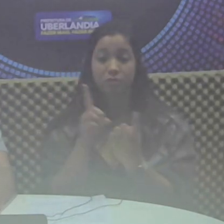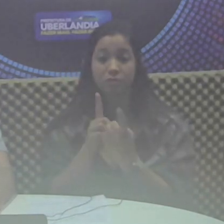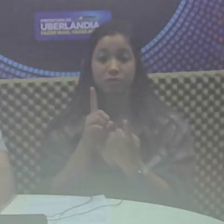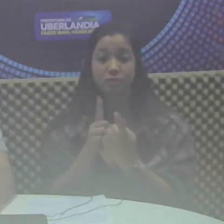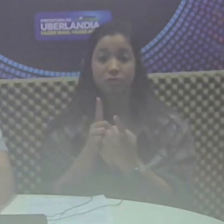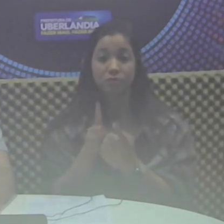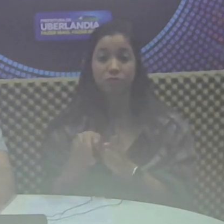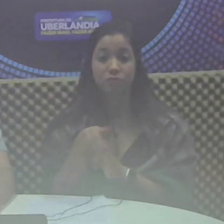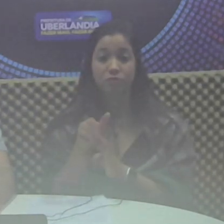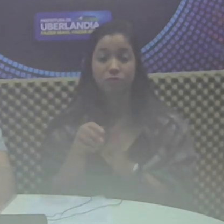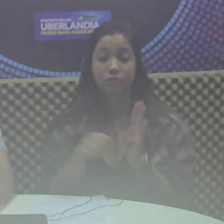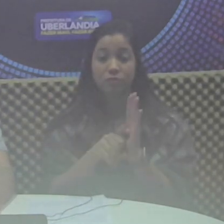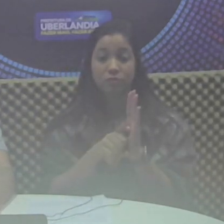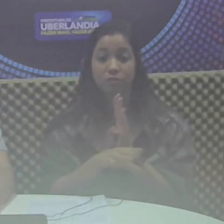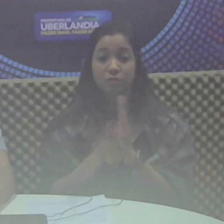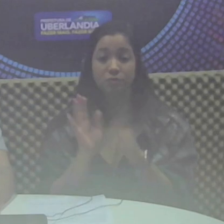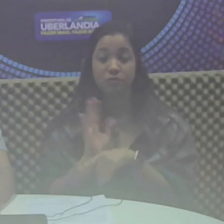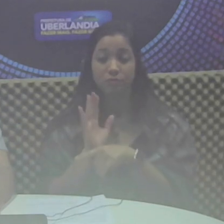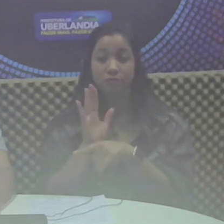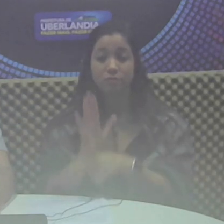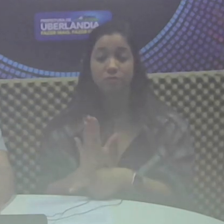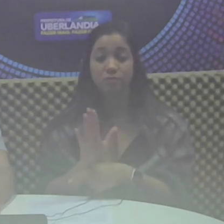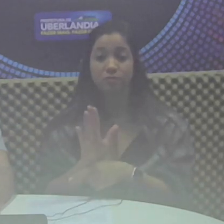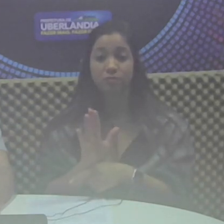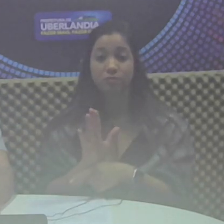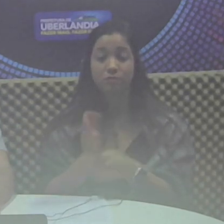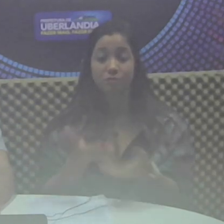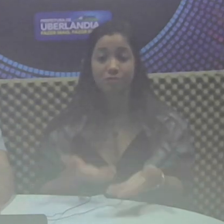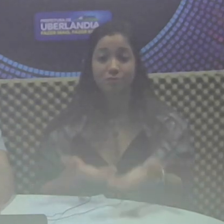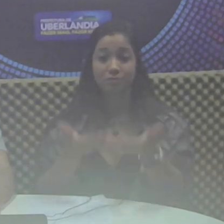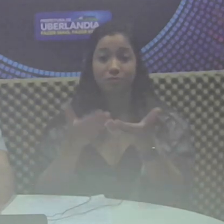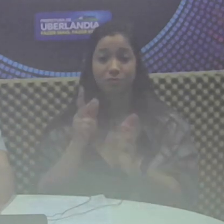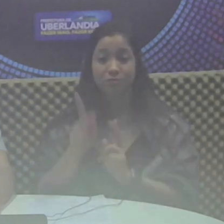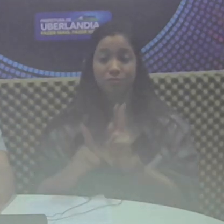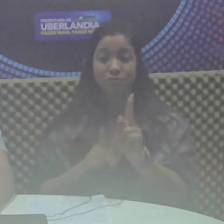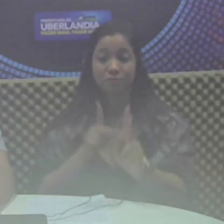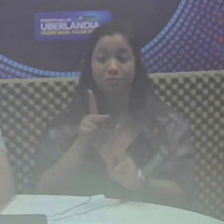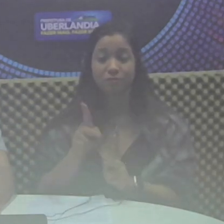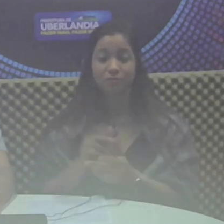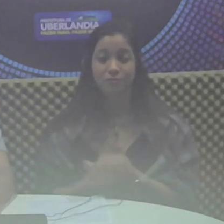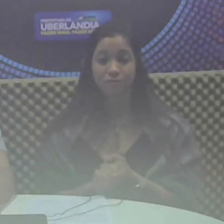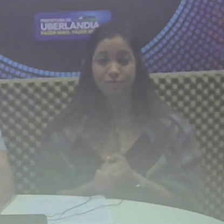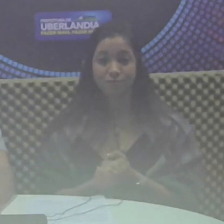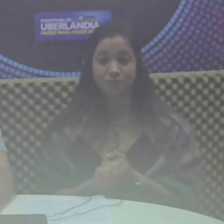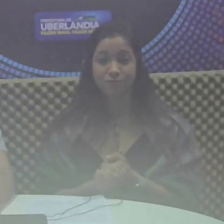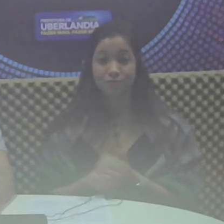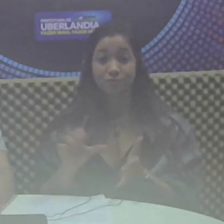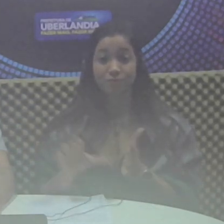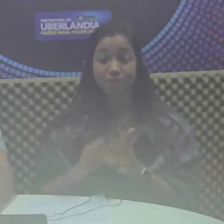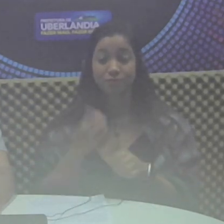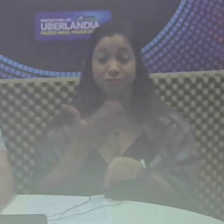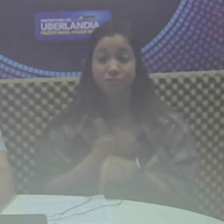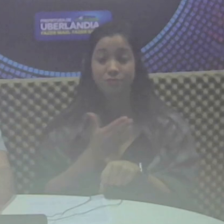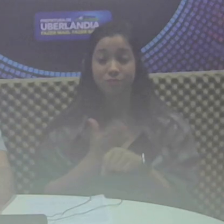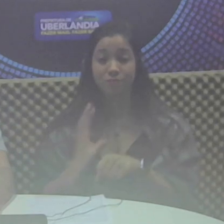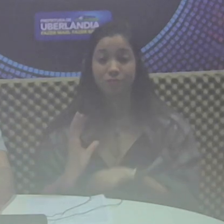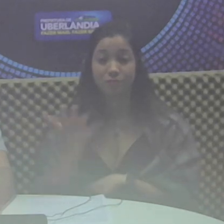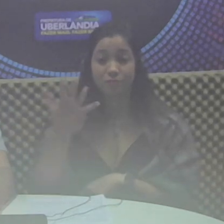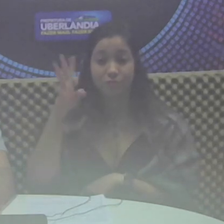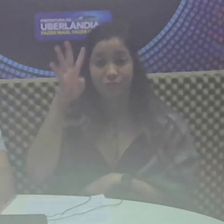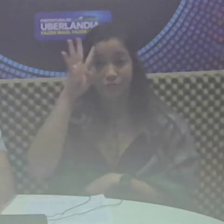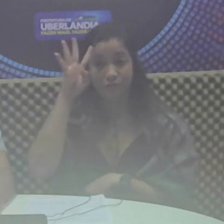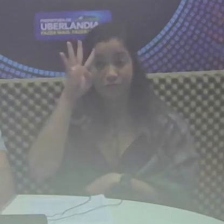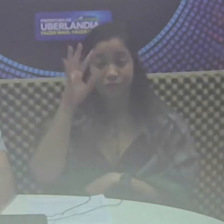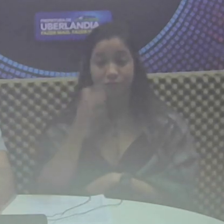orientações sobre benefícios assistenciais e acolhimento à população. O primeiro treinamento será realizado nesta quarta,